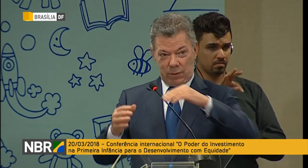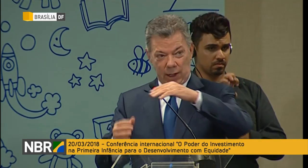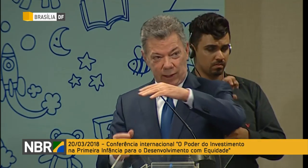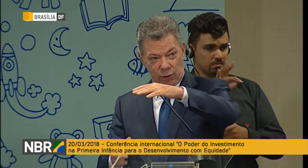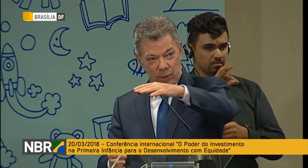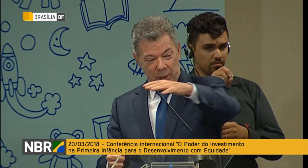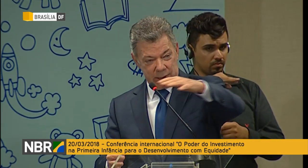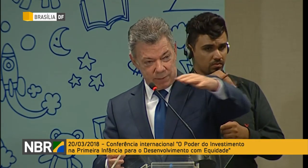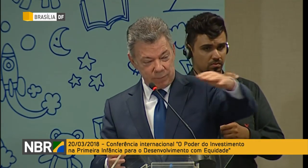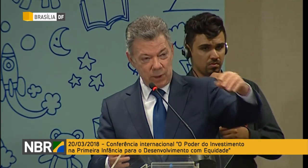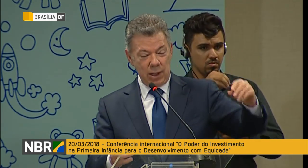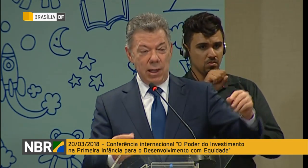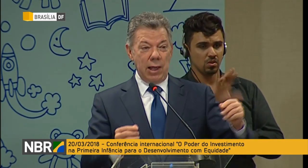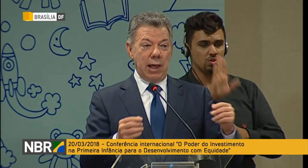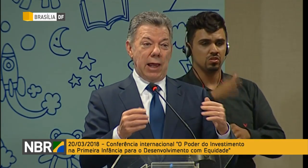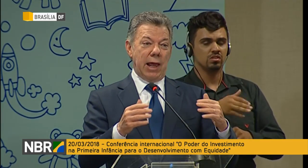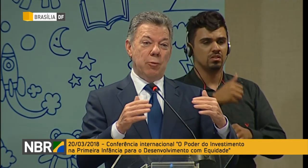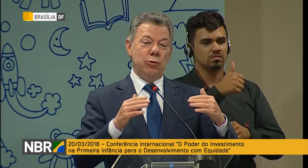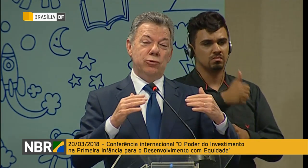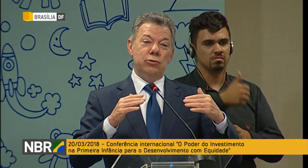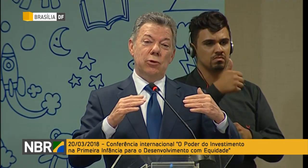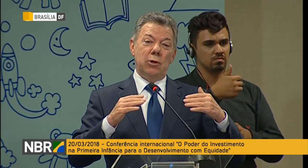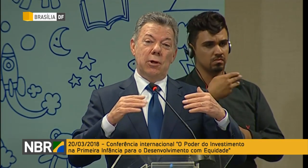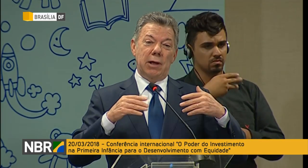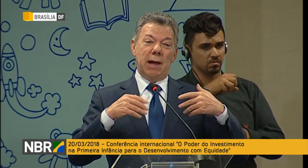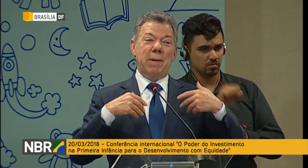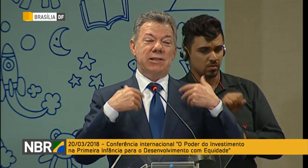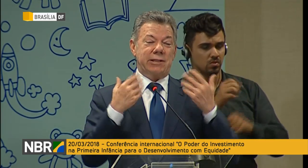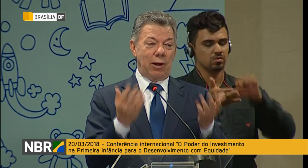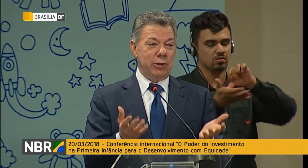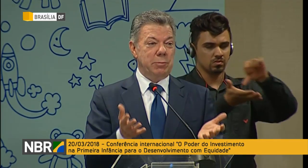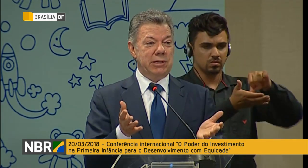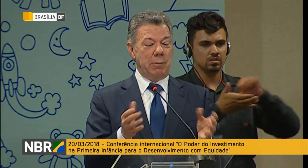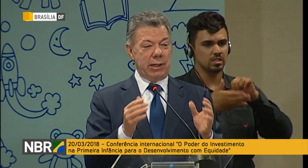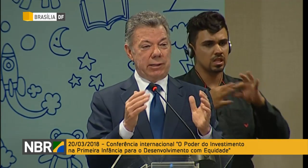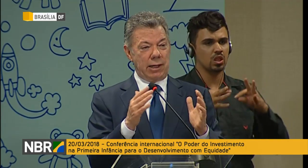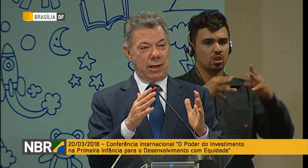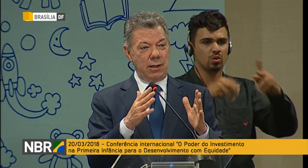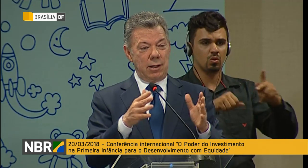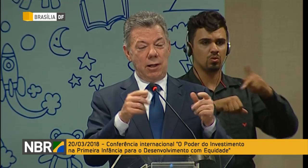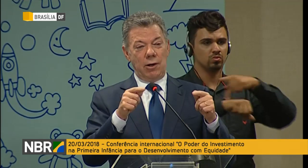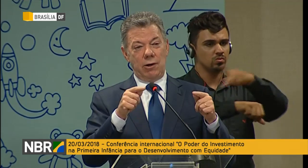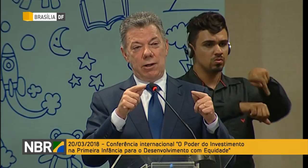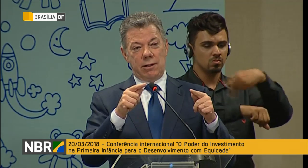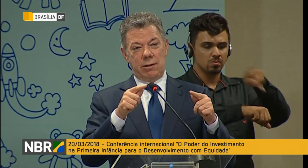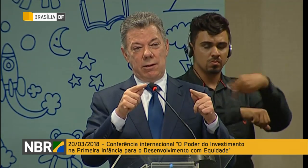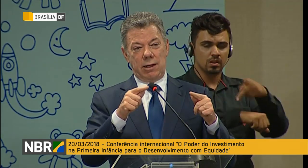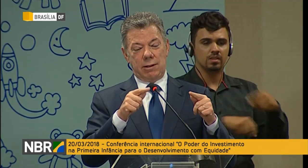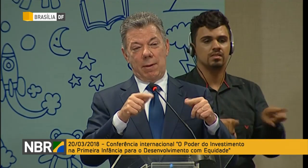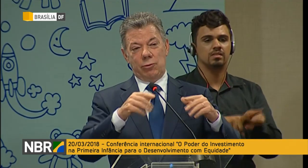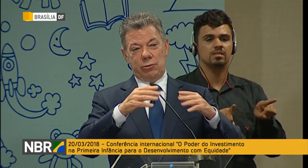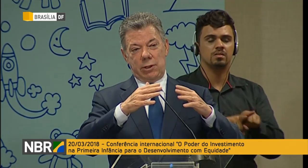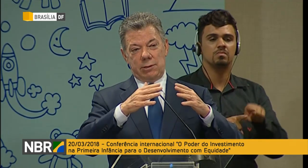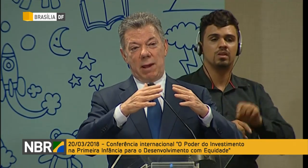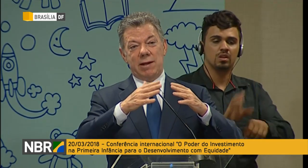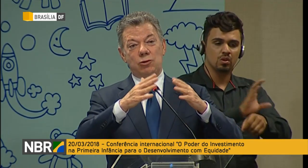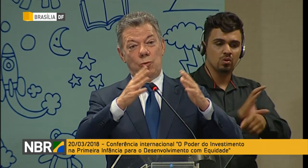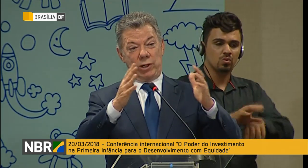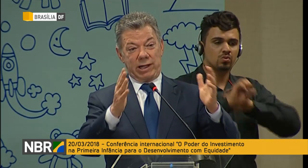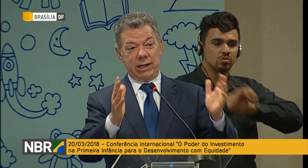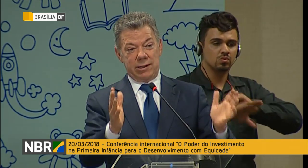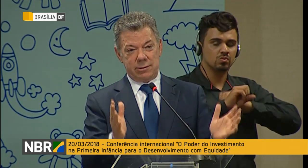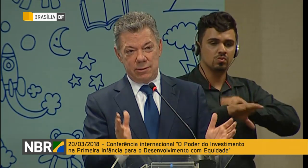de 275 centros em todo o país. Nós também capacitamos especialmente